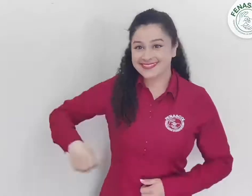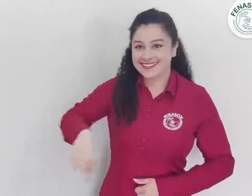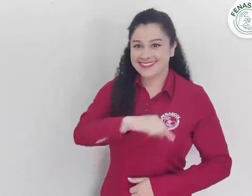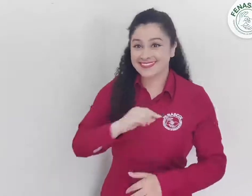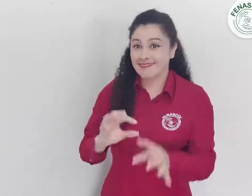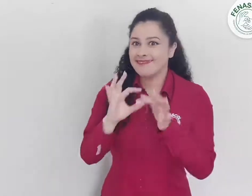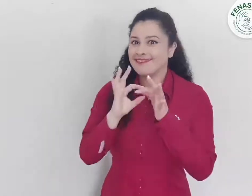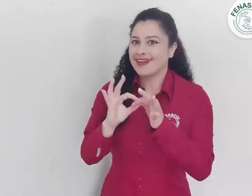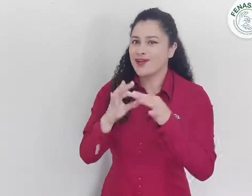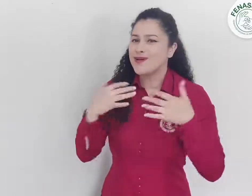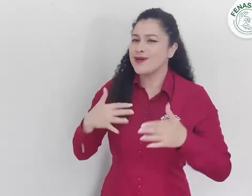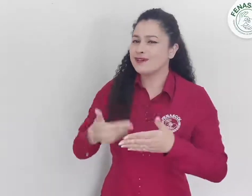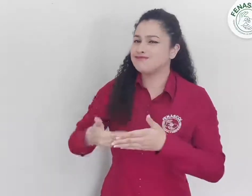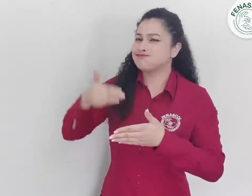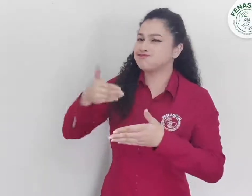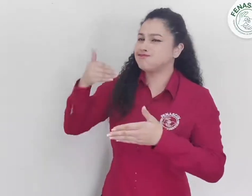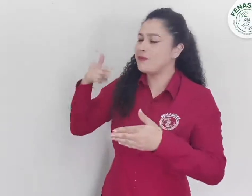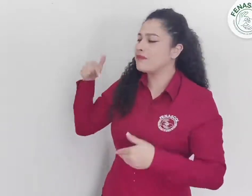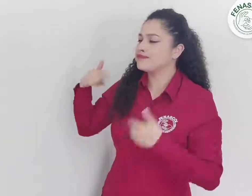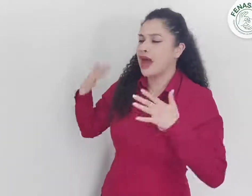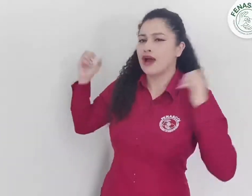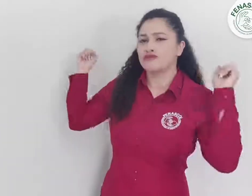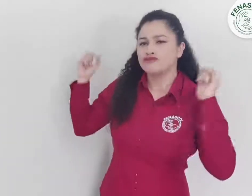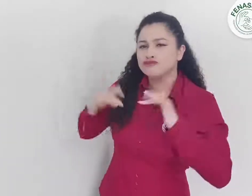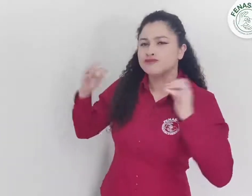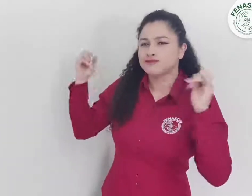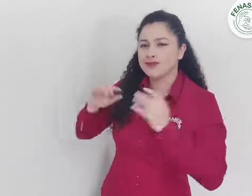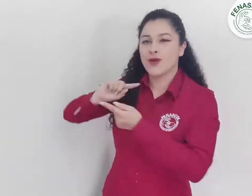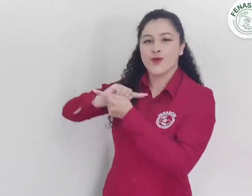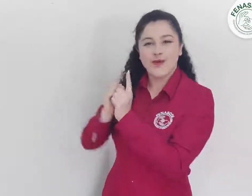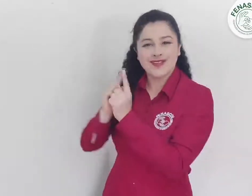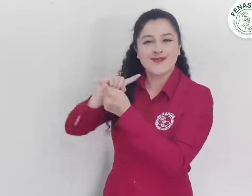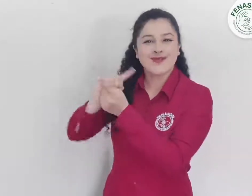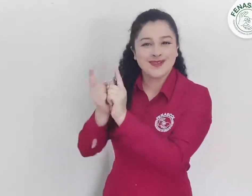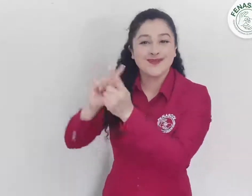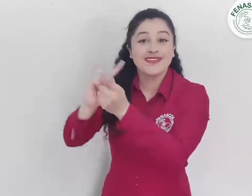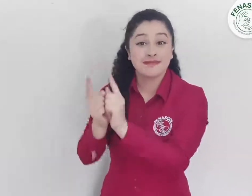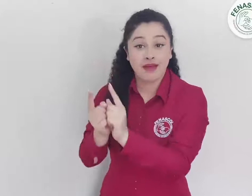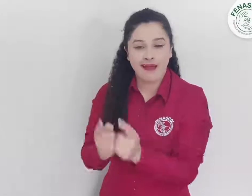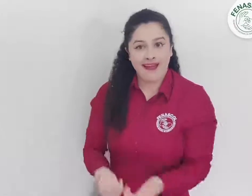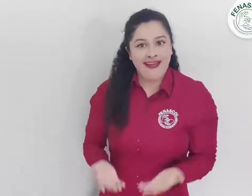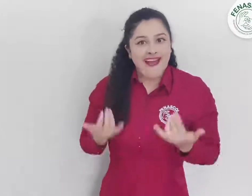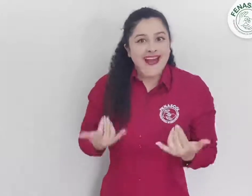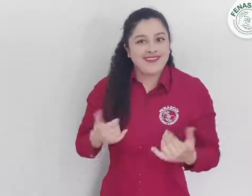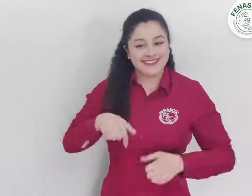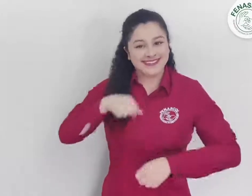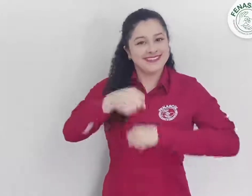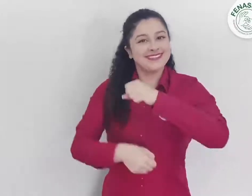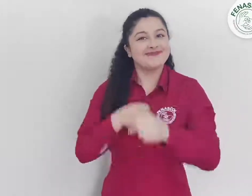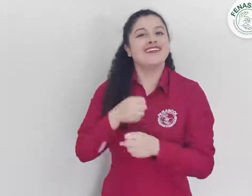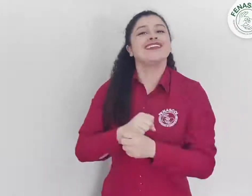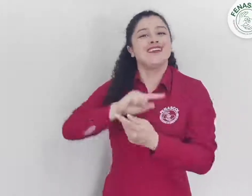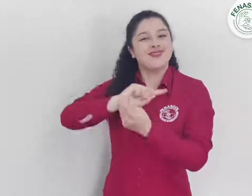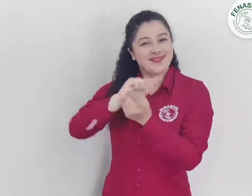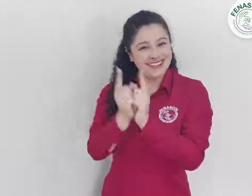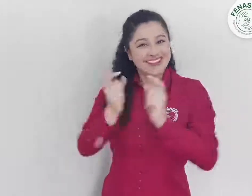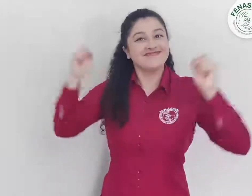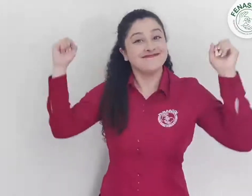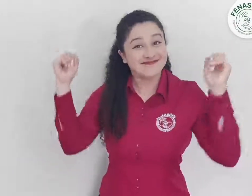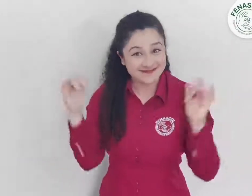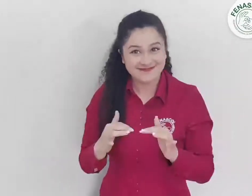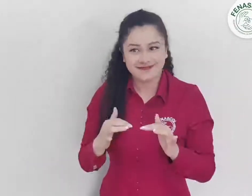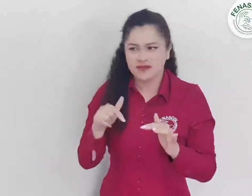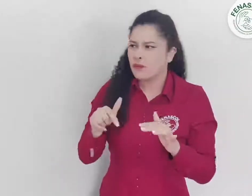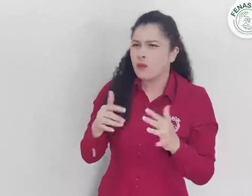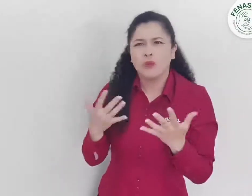en el pasado faenas col ha realizado diferentes congresos y encuentros este año realizará el encuentro